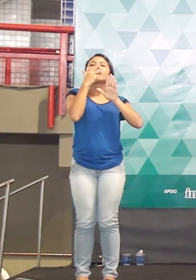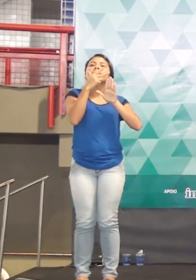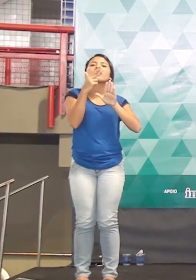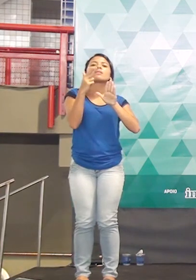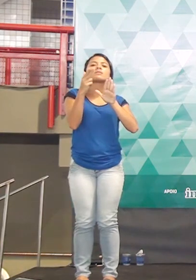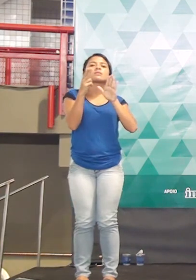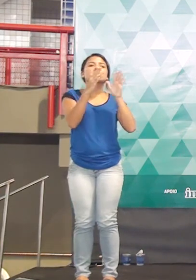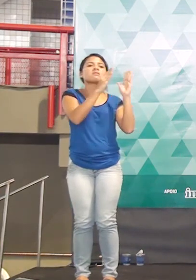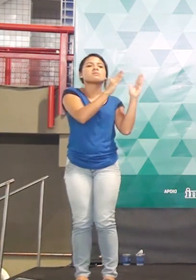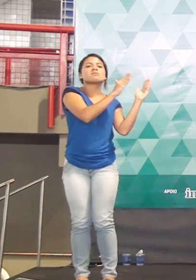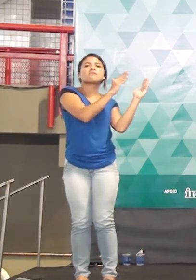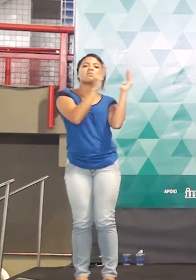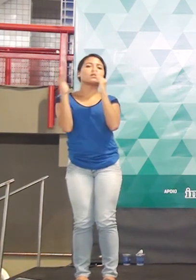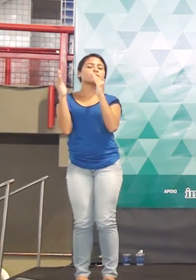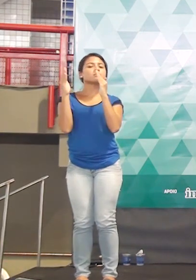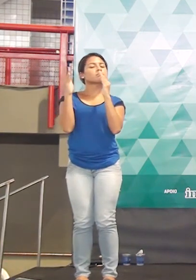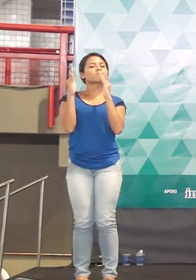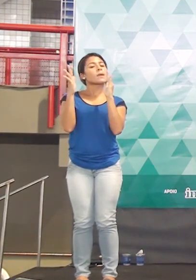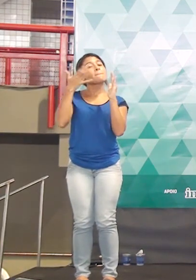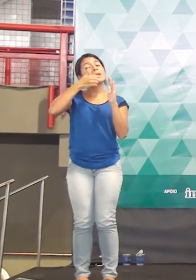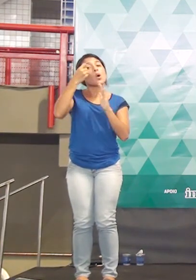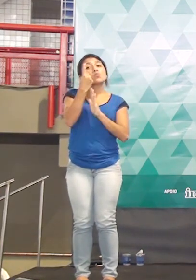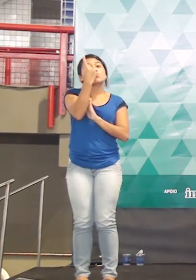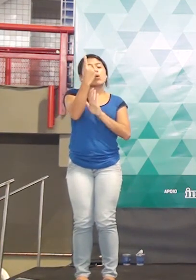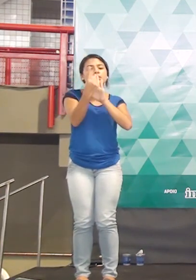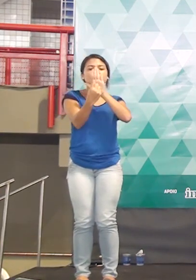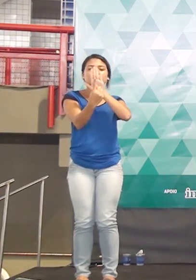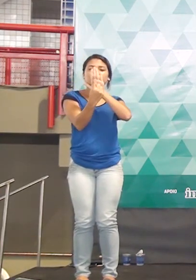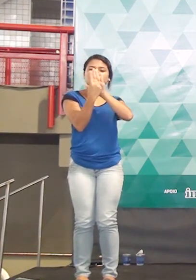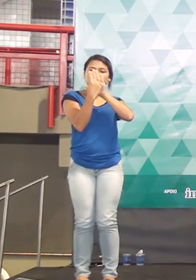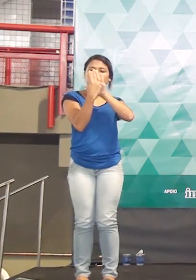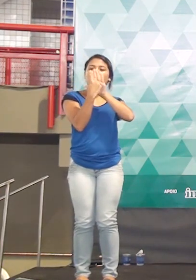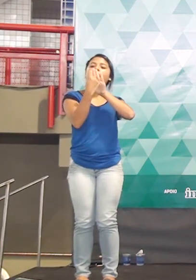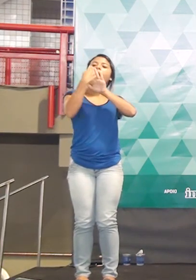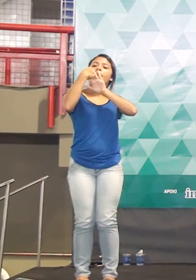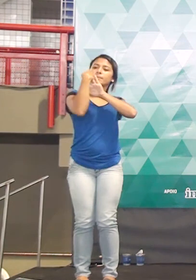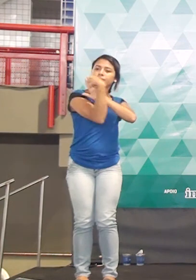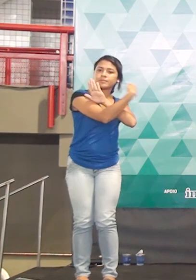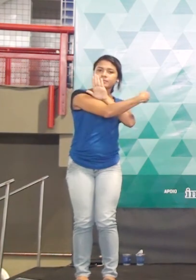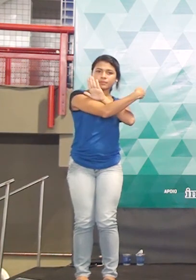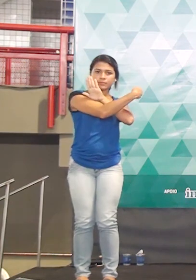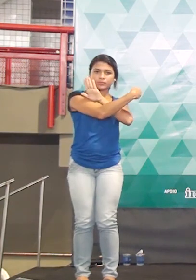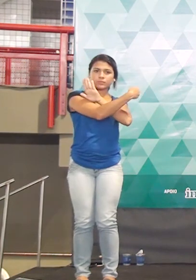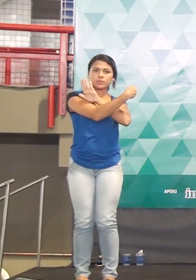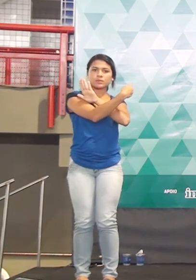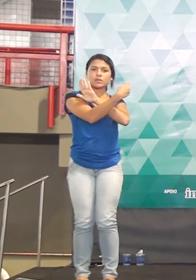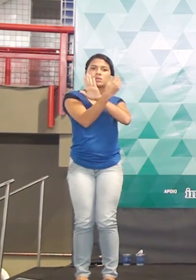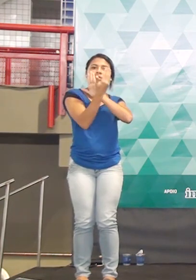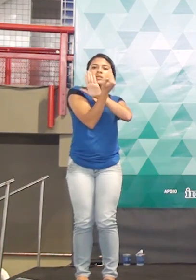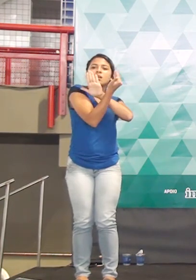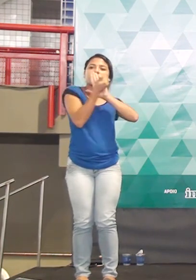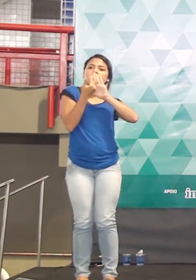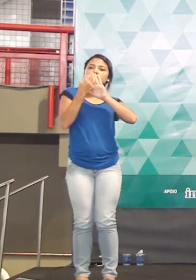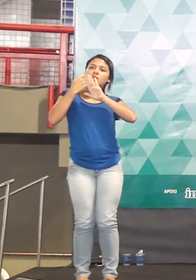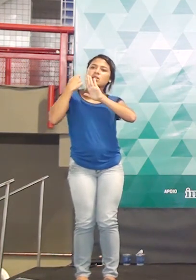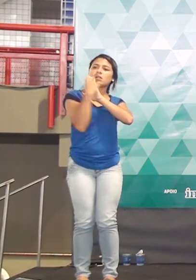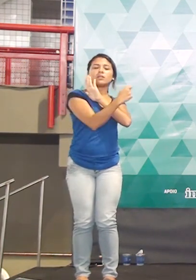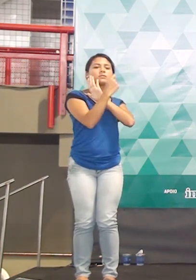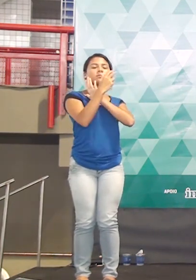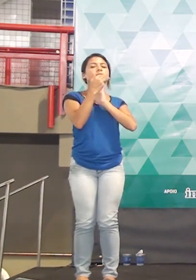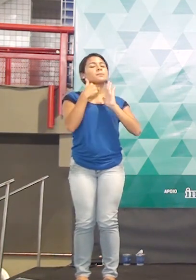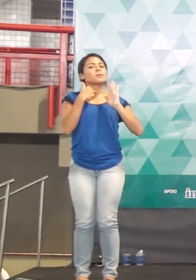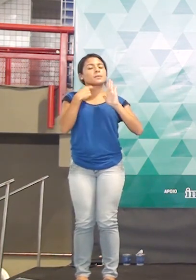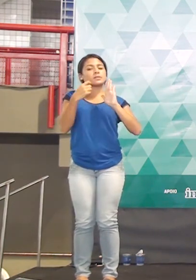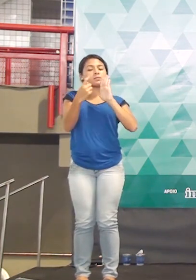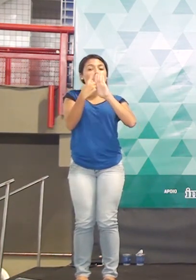da linha. Basta 1. O parágrafo não pode ser tão grande, nem tão